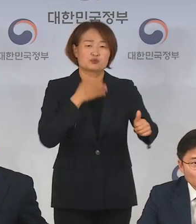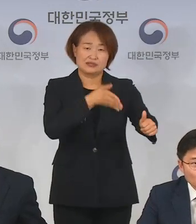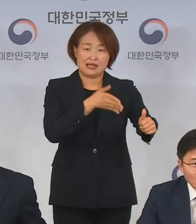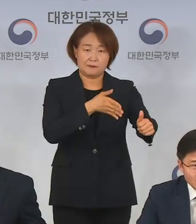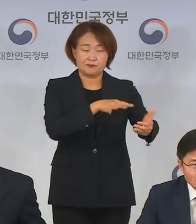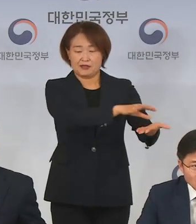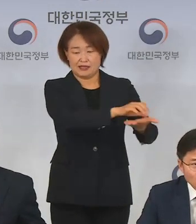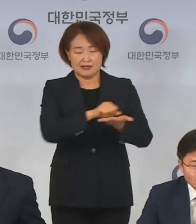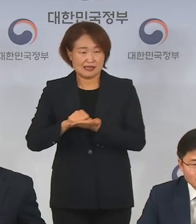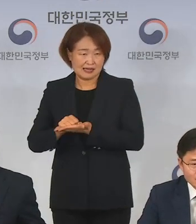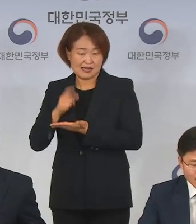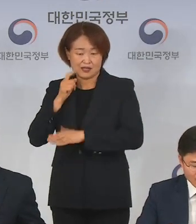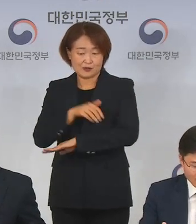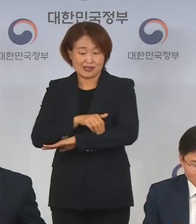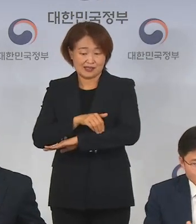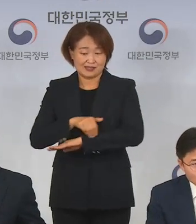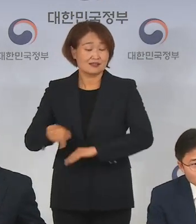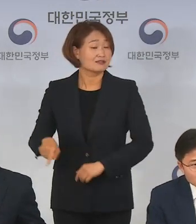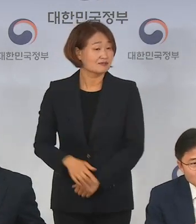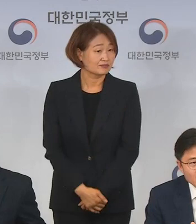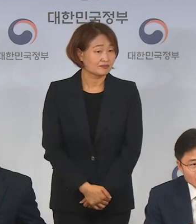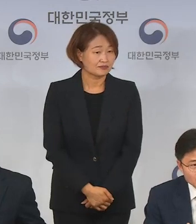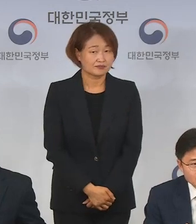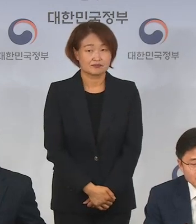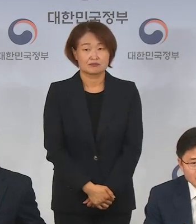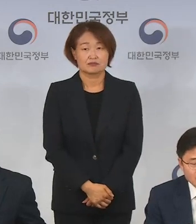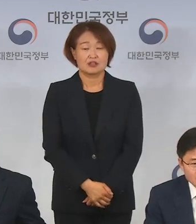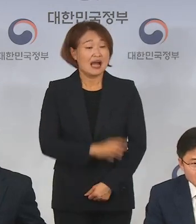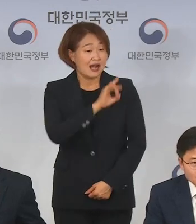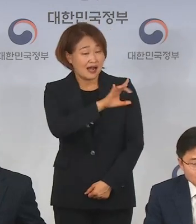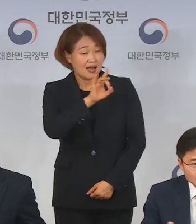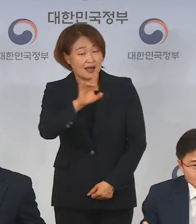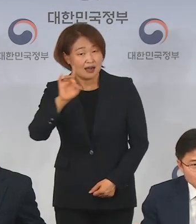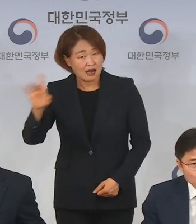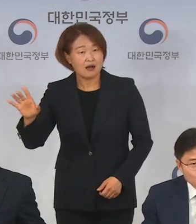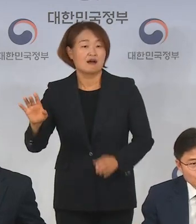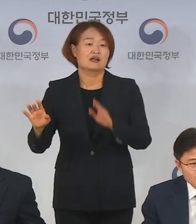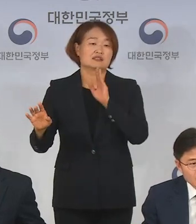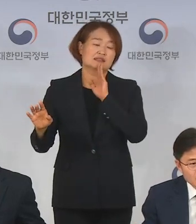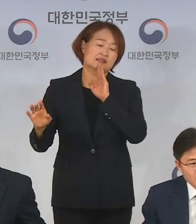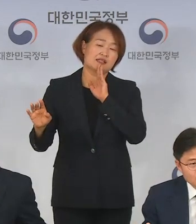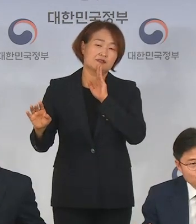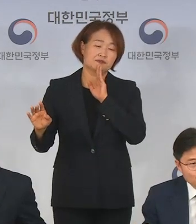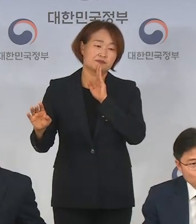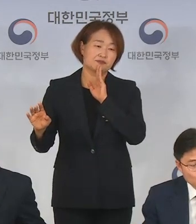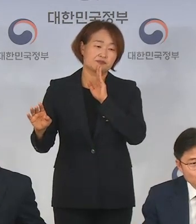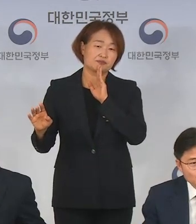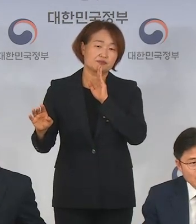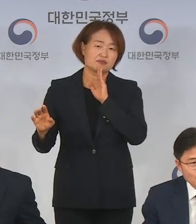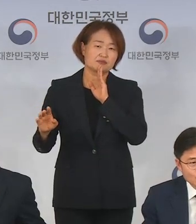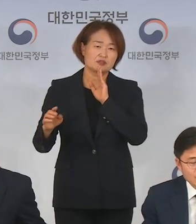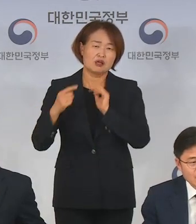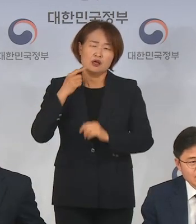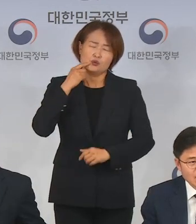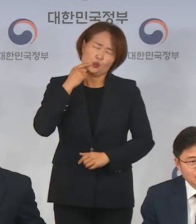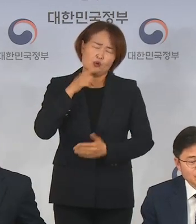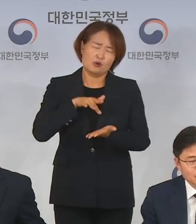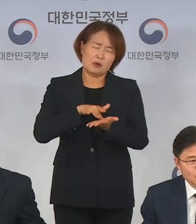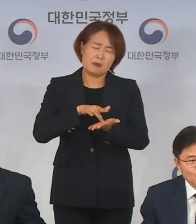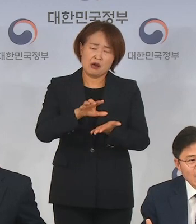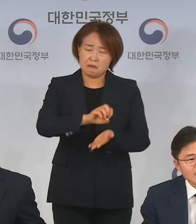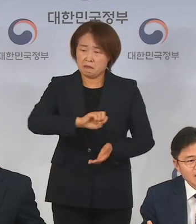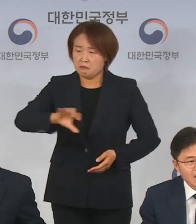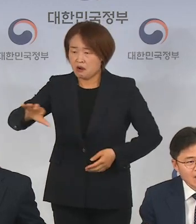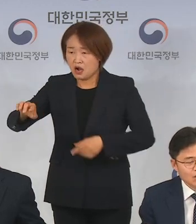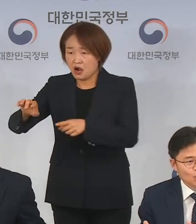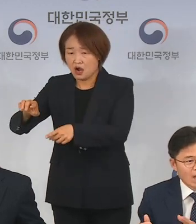그거를 확보할 거기 때문에 그런 일련의 과정들이 전체적으로 우리가 이 오염수 방류에 따른